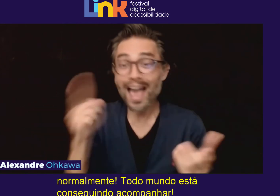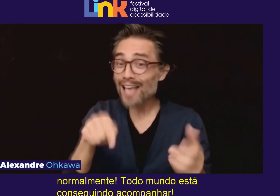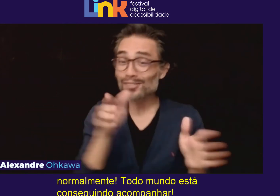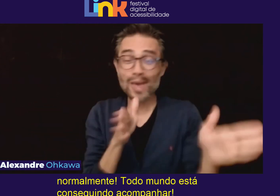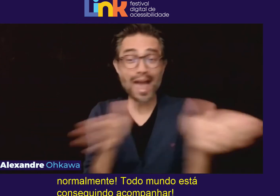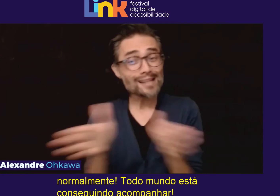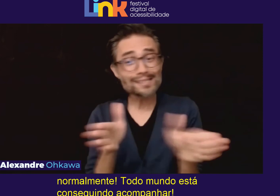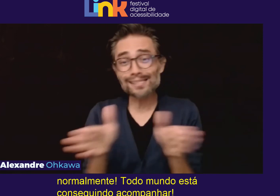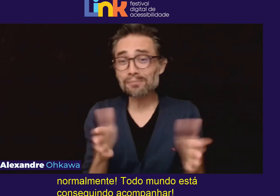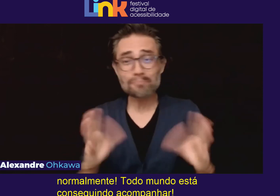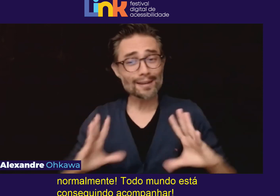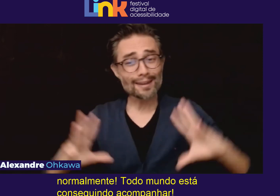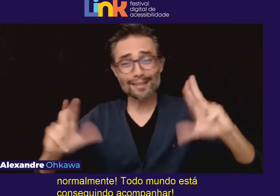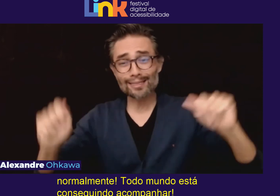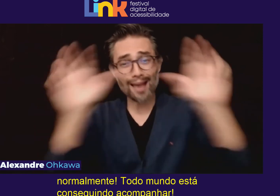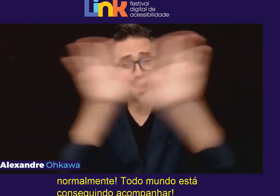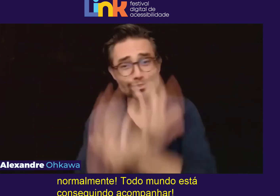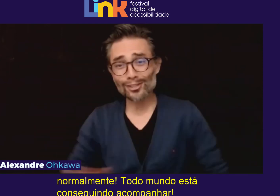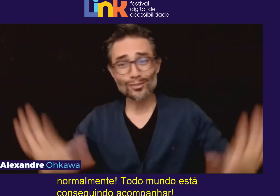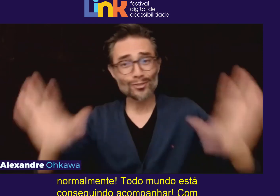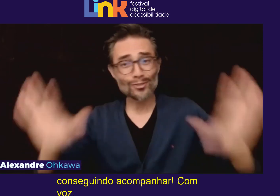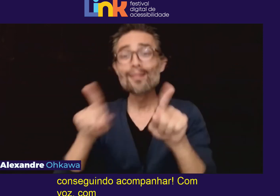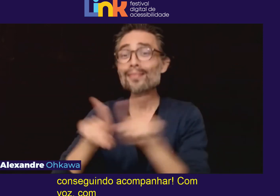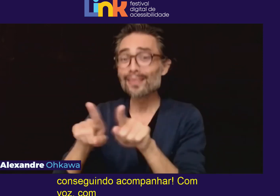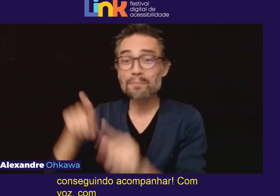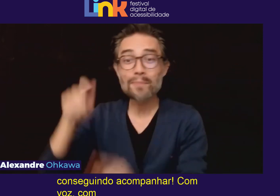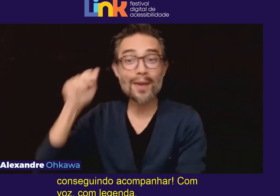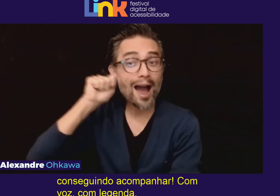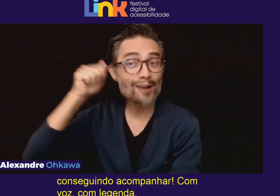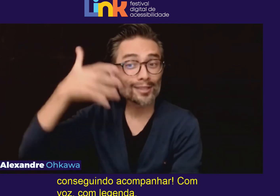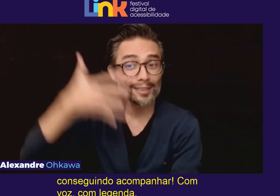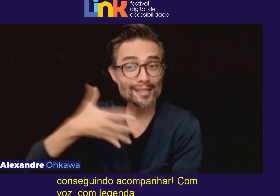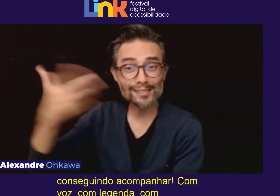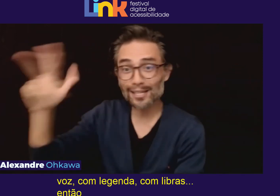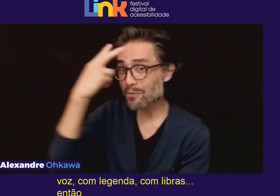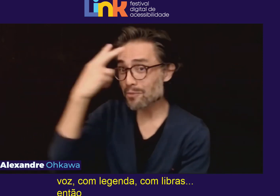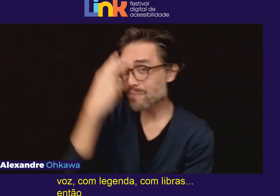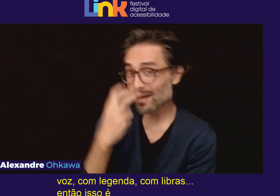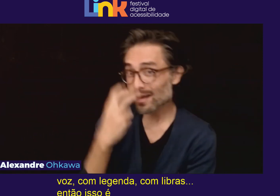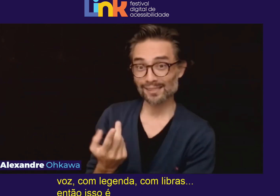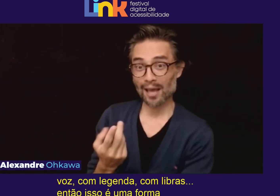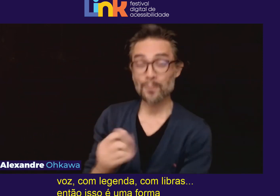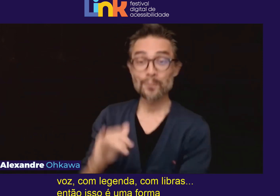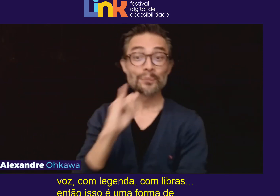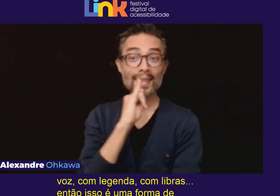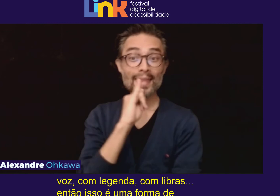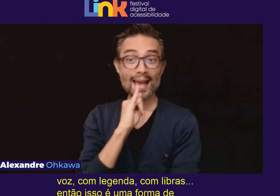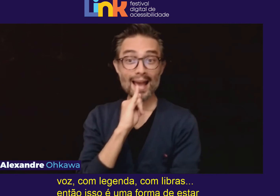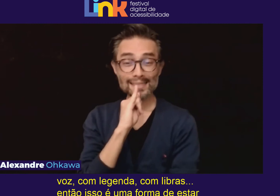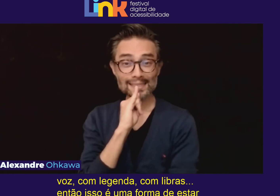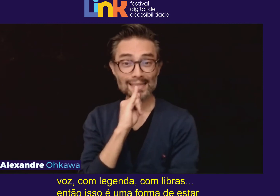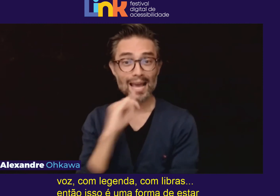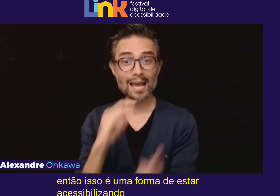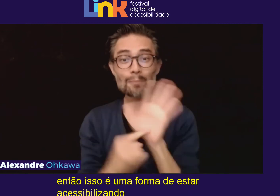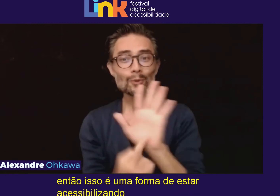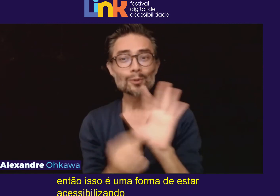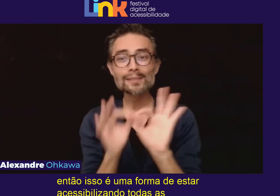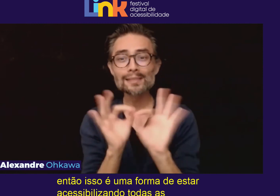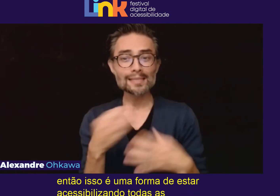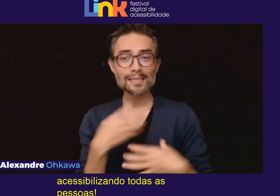com legenda, com libras. Então, isso é uma forma de estar acessibilizando todas as pessoas. Então, cegos,